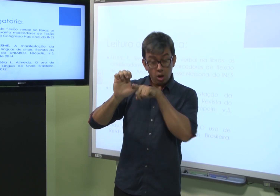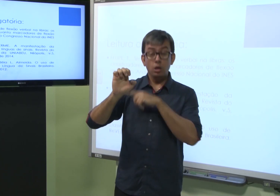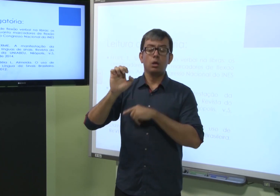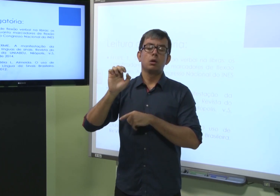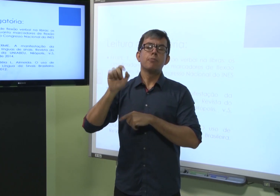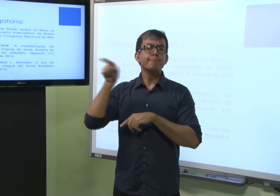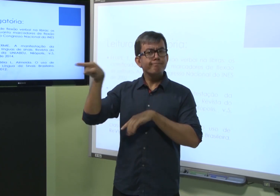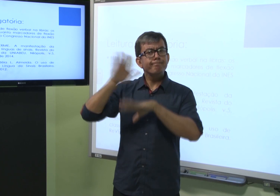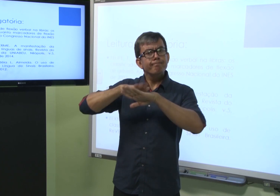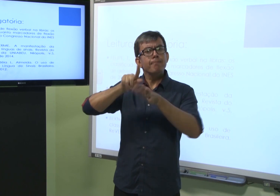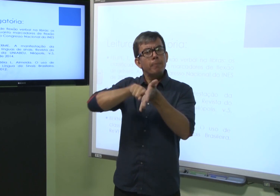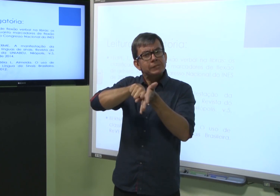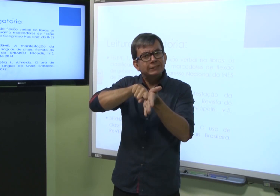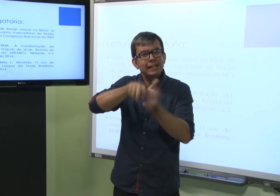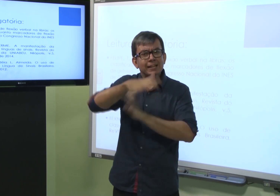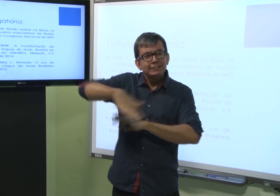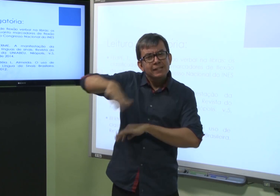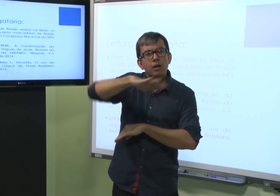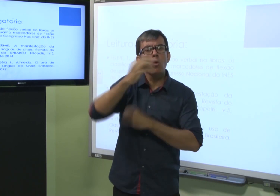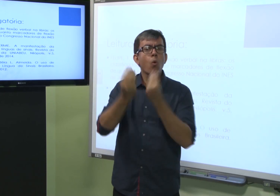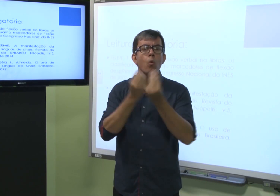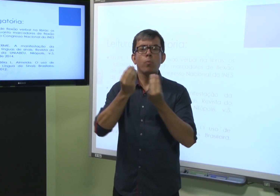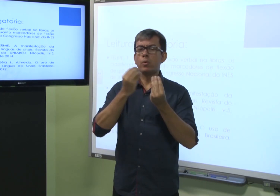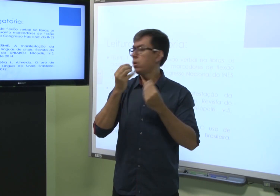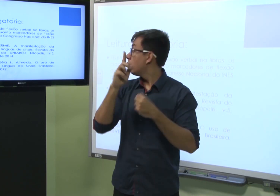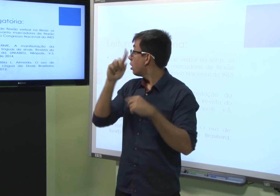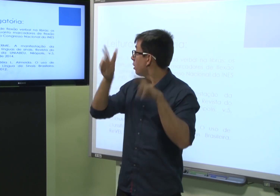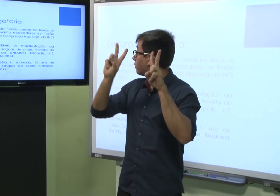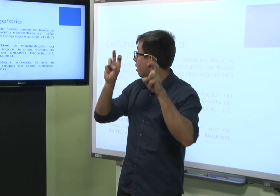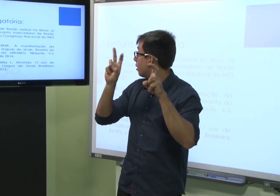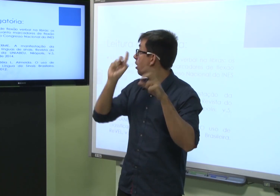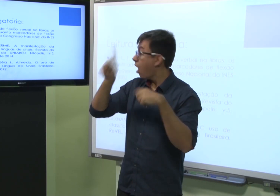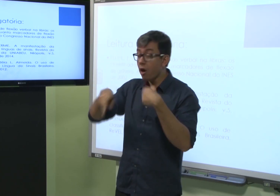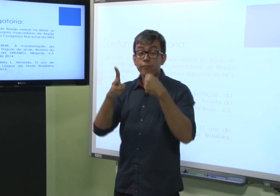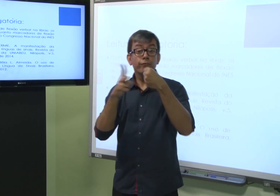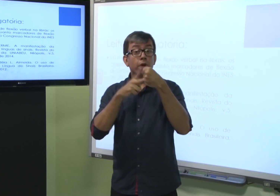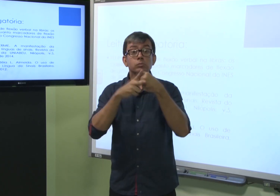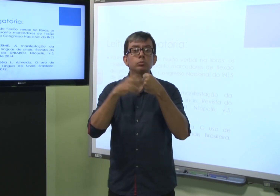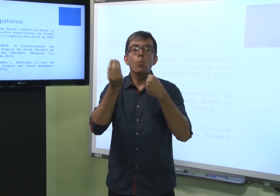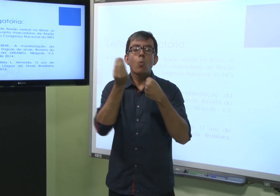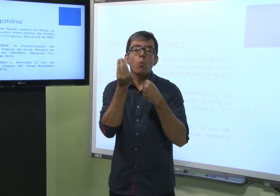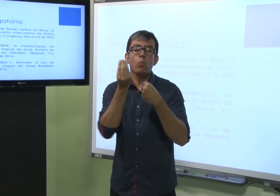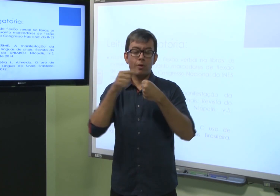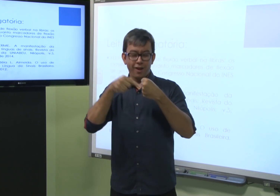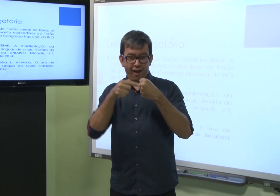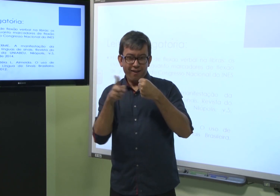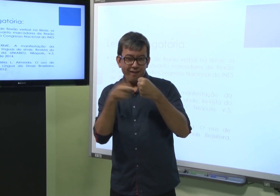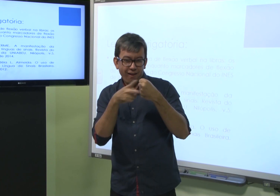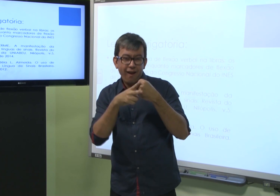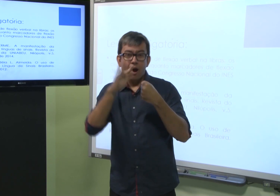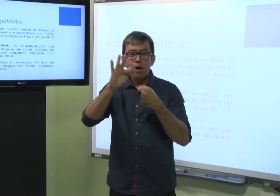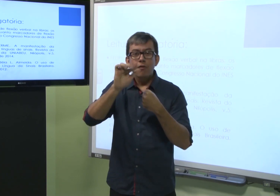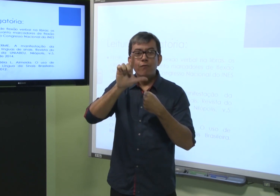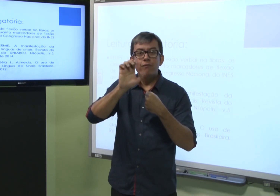e ela pesquisou sobre o sistema de flexão